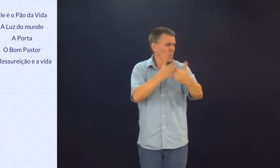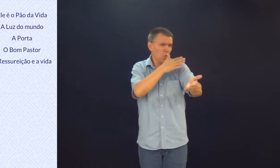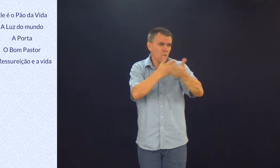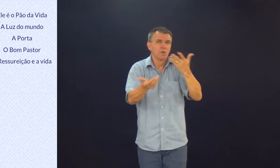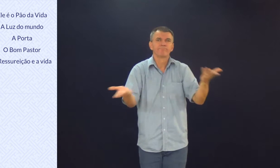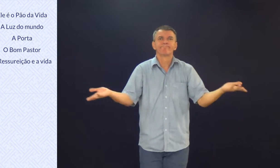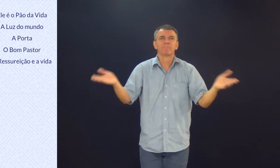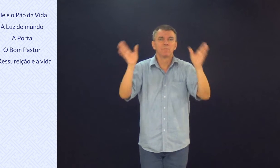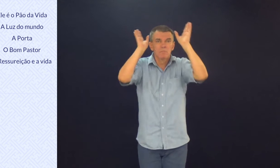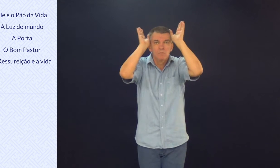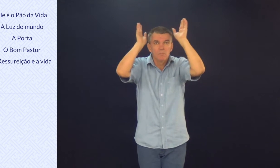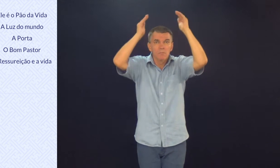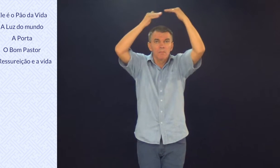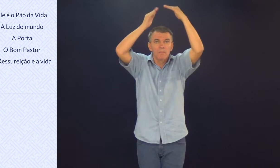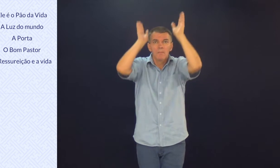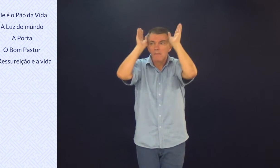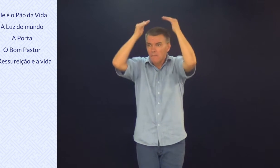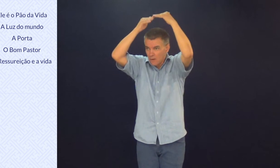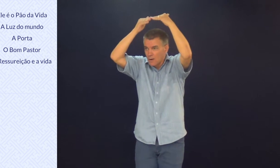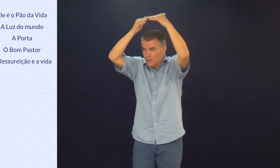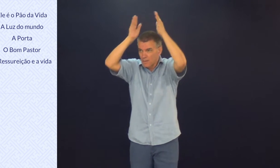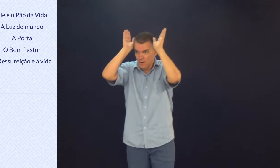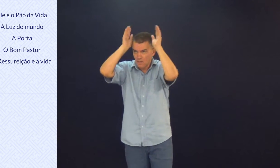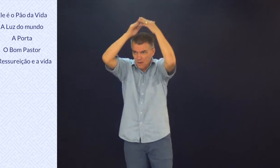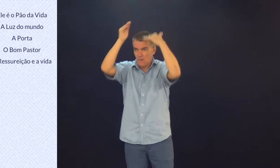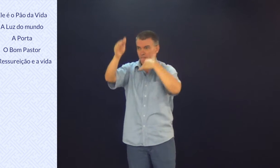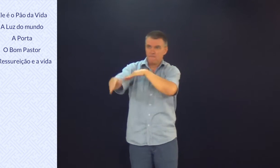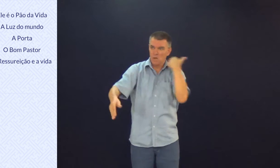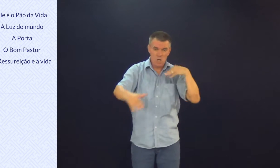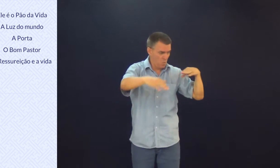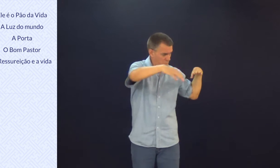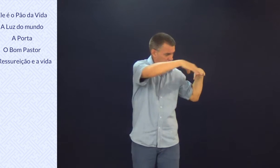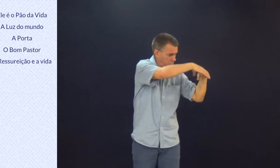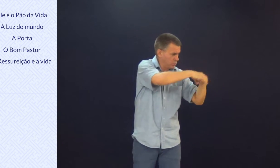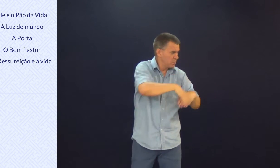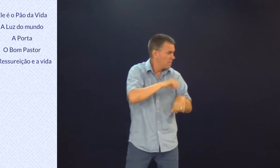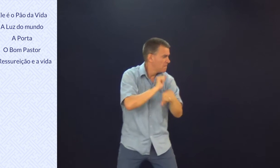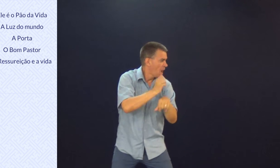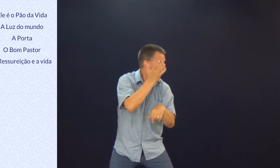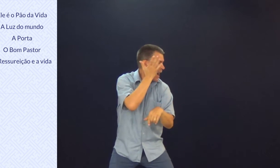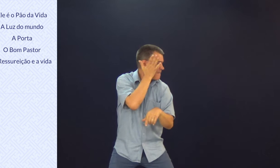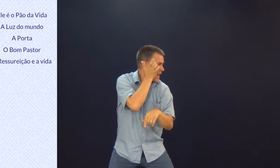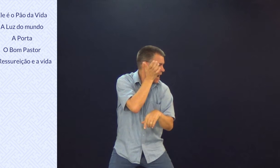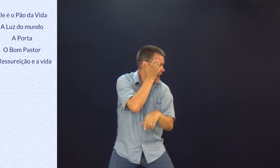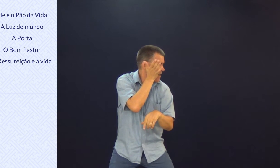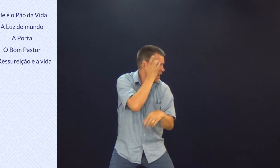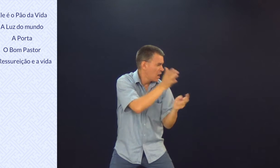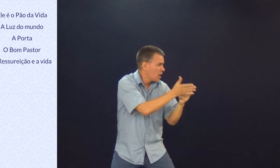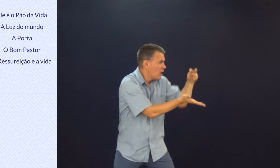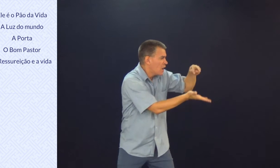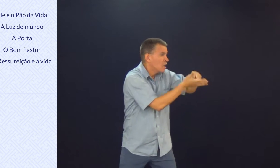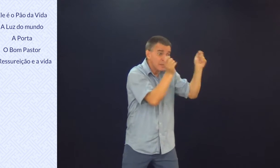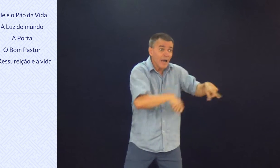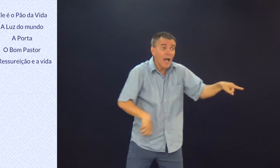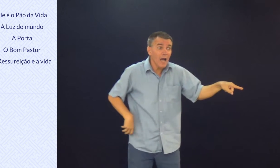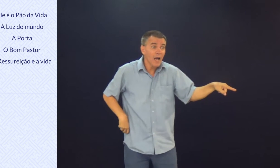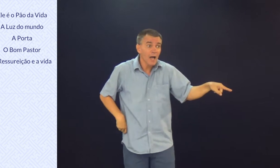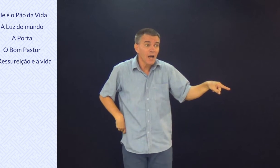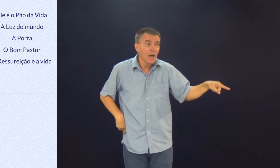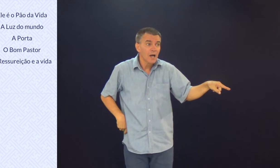não sei se você já viu um papa sabe ser morto enterrado né e voltar à vida